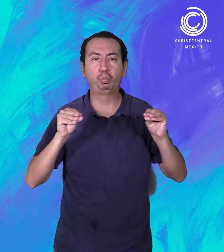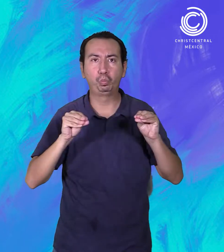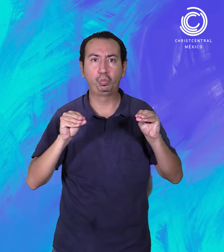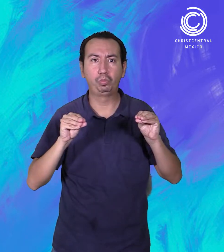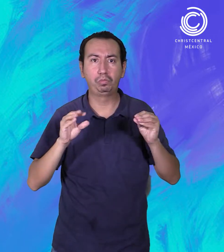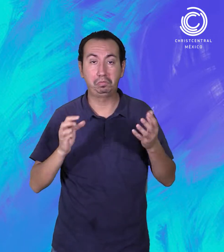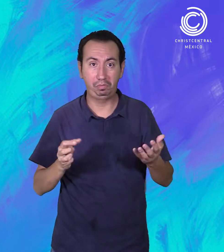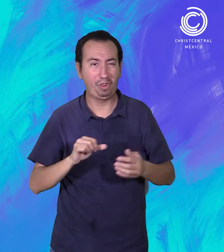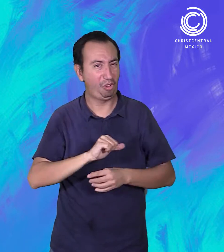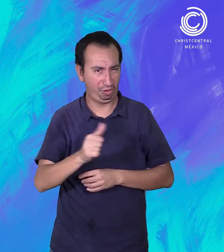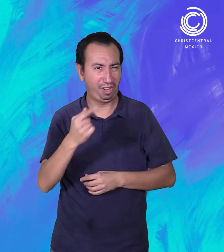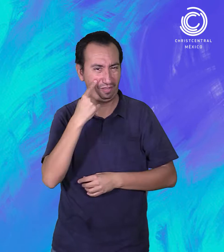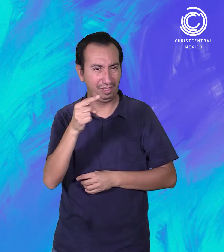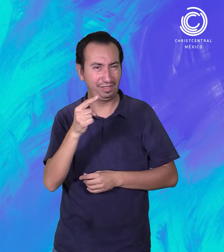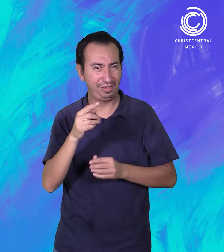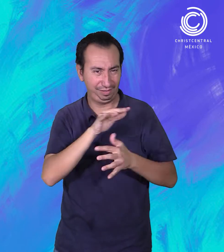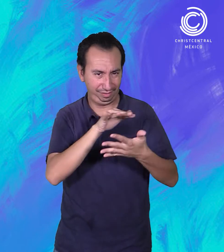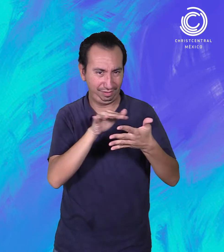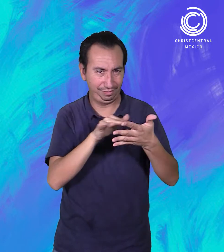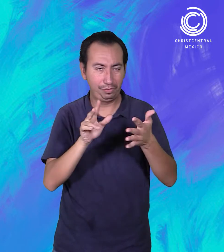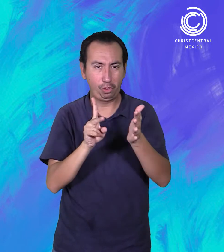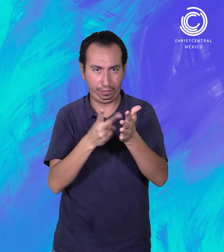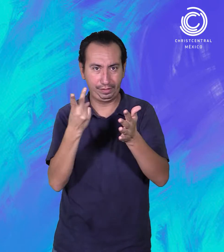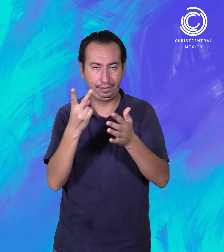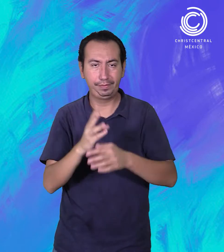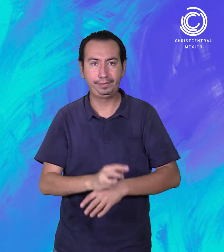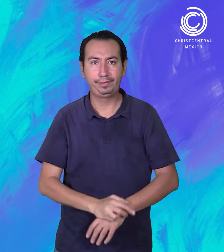me gustaría que lo leamos otra vez.